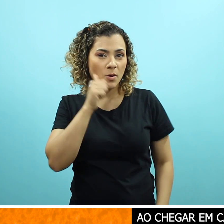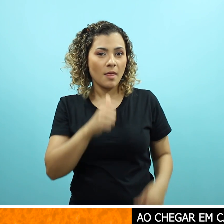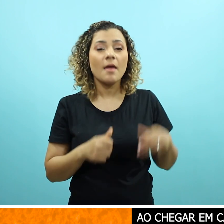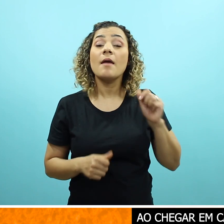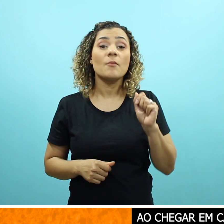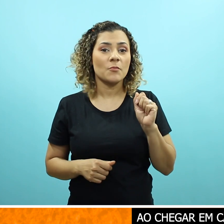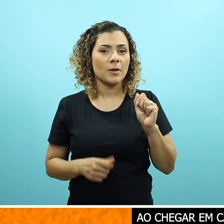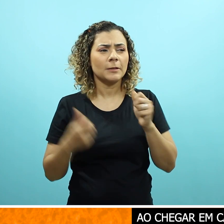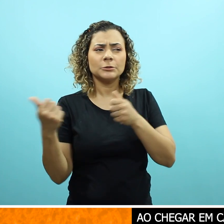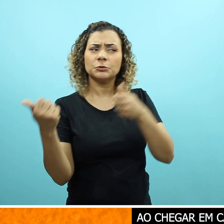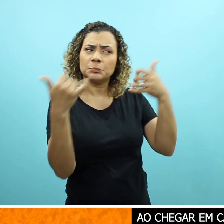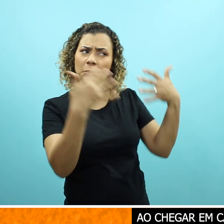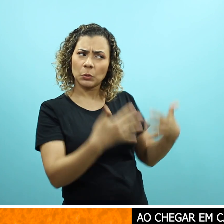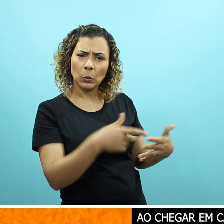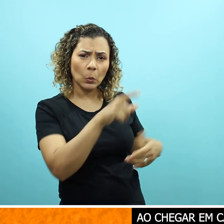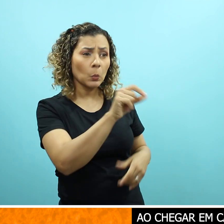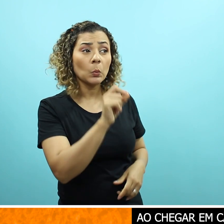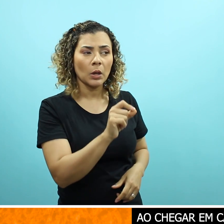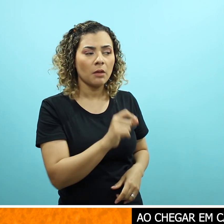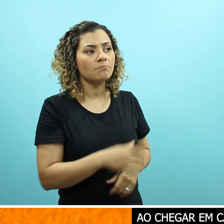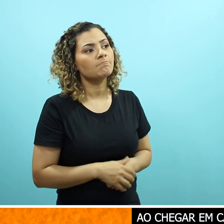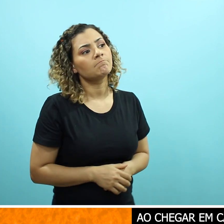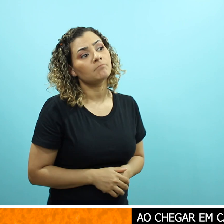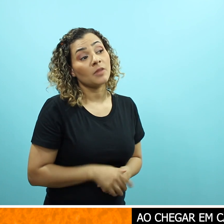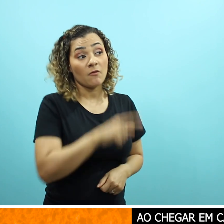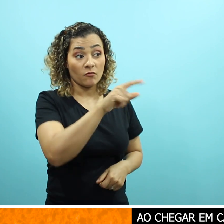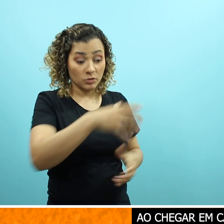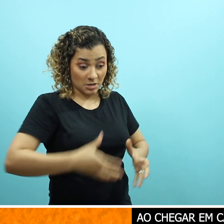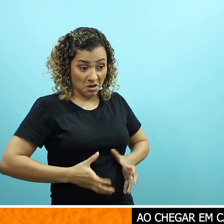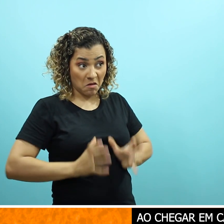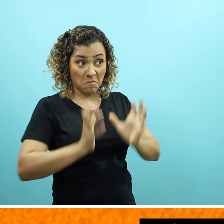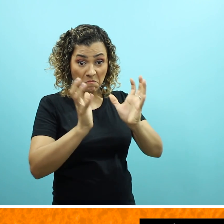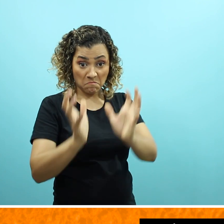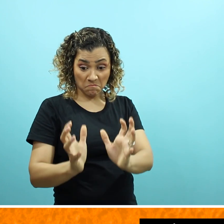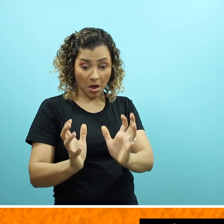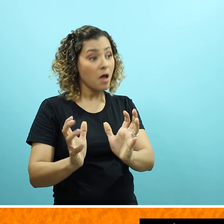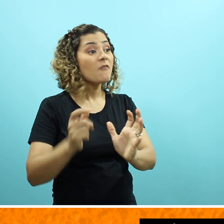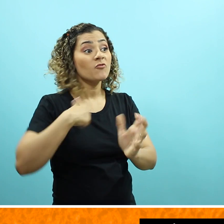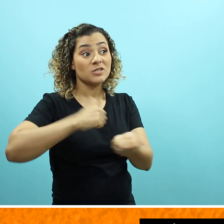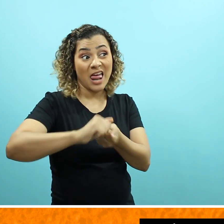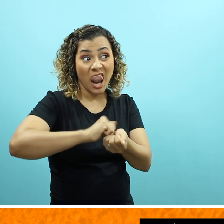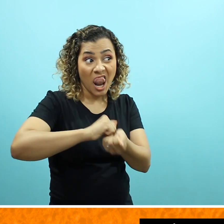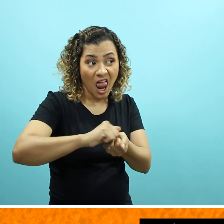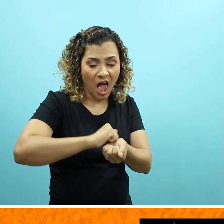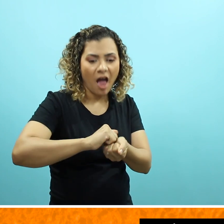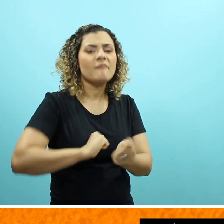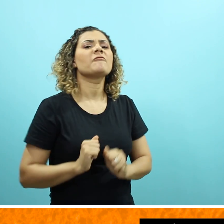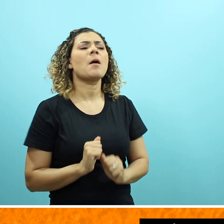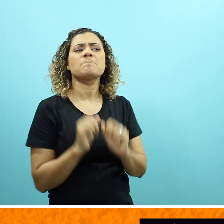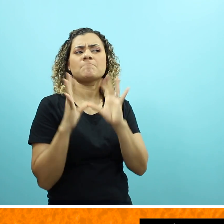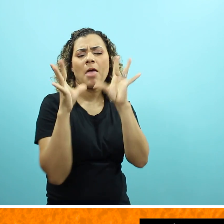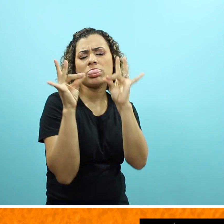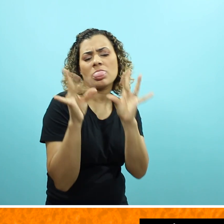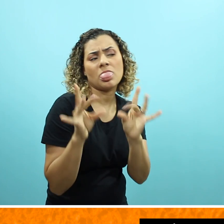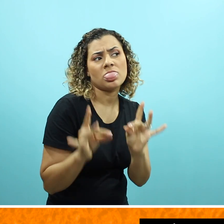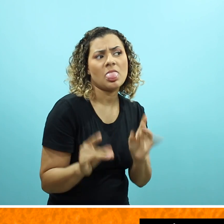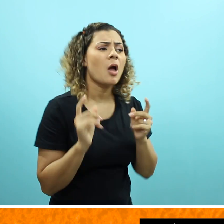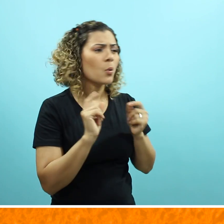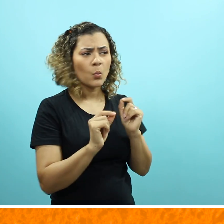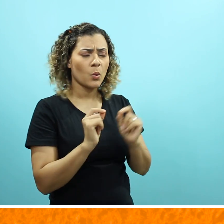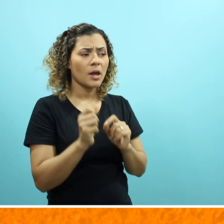Ao chegar em casa, lave-os muito bem e cozinhe-os com água, sal e cebolas.